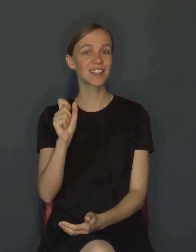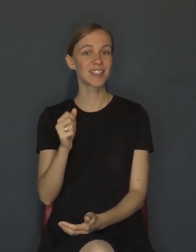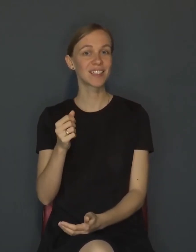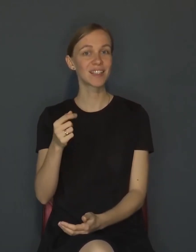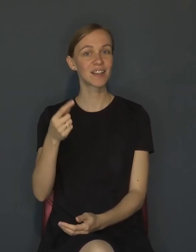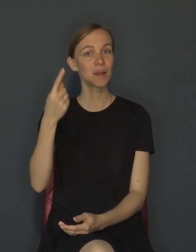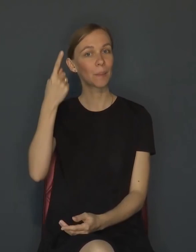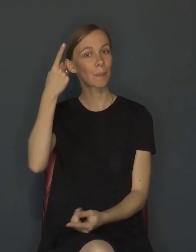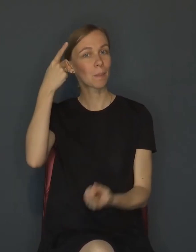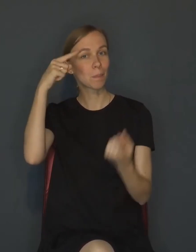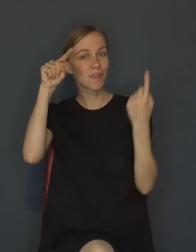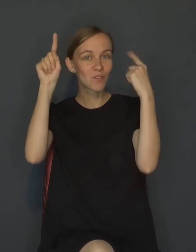ліпленням,